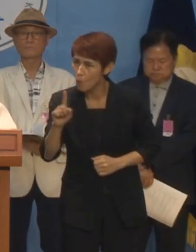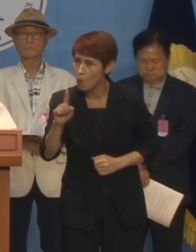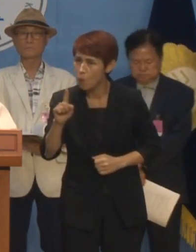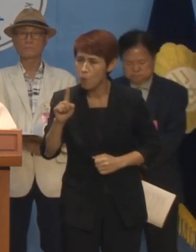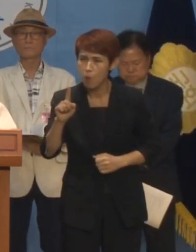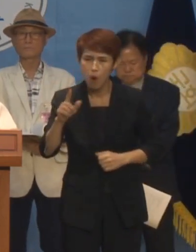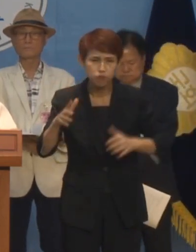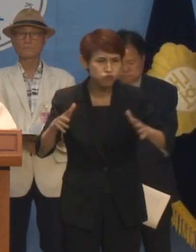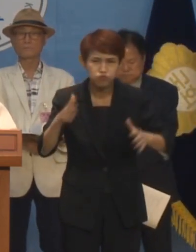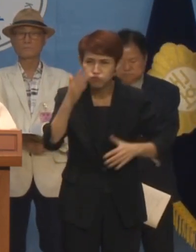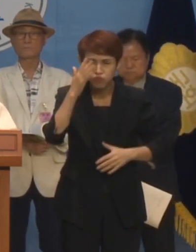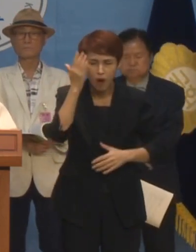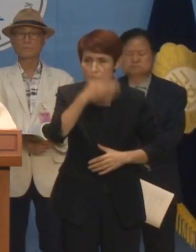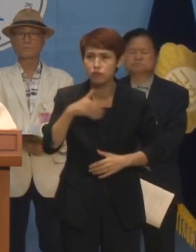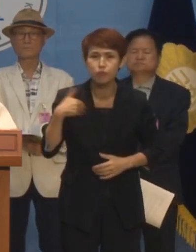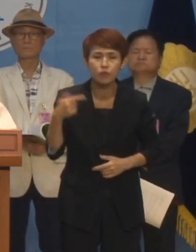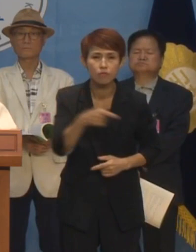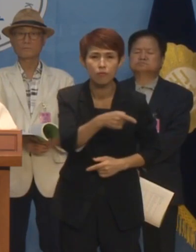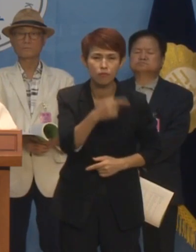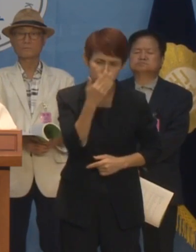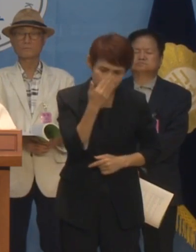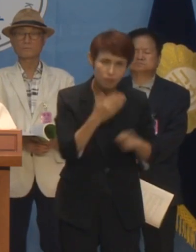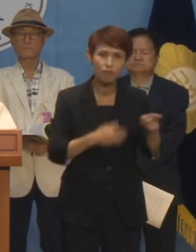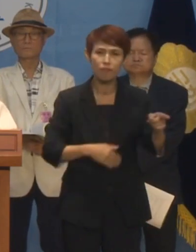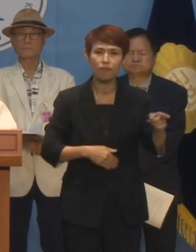몰랐습니다. 모를 수밖에 없고요.